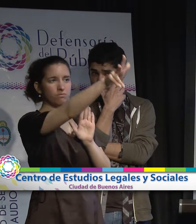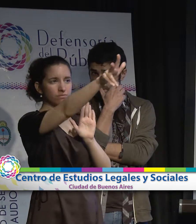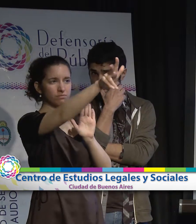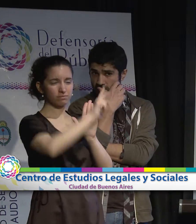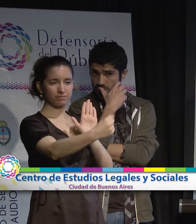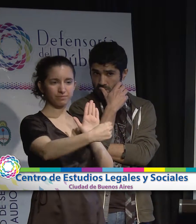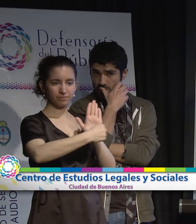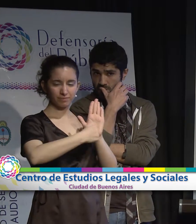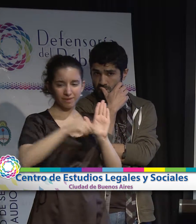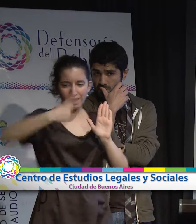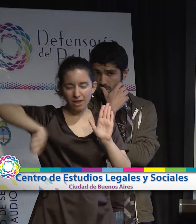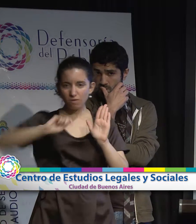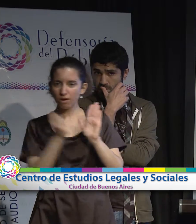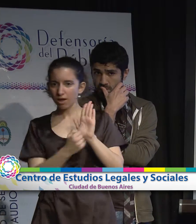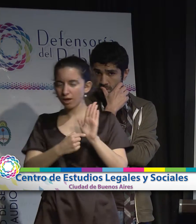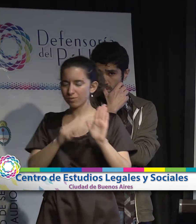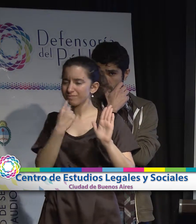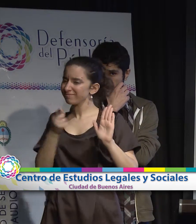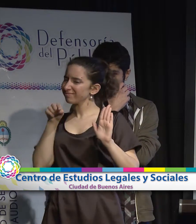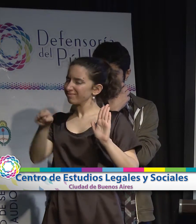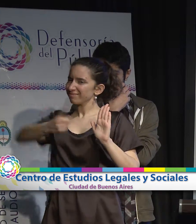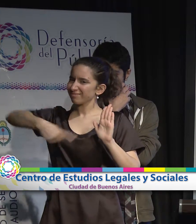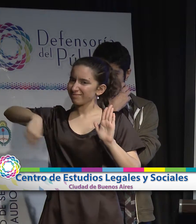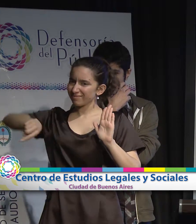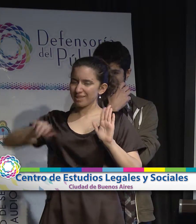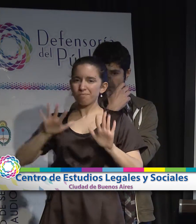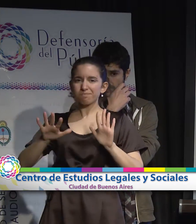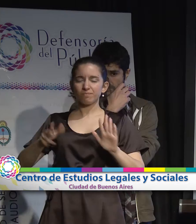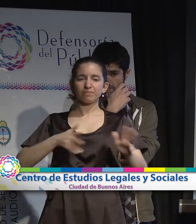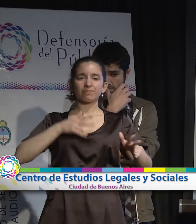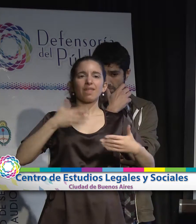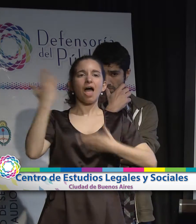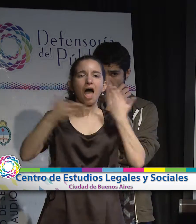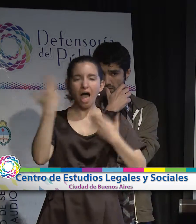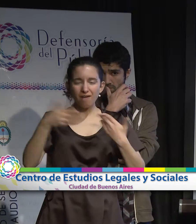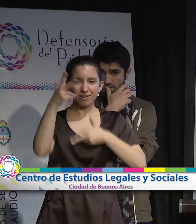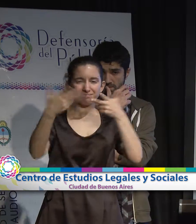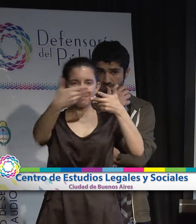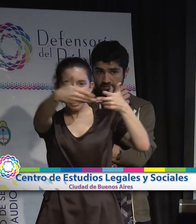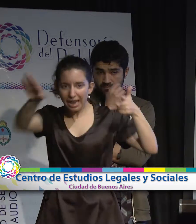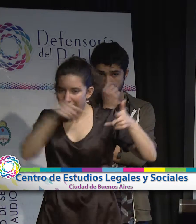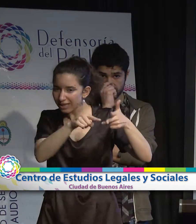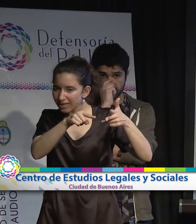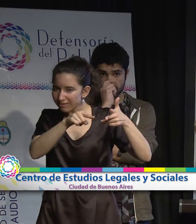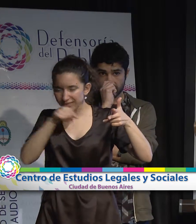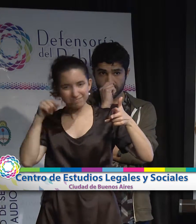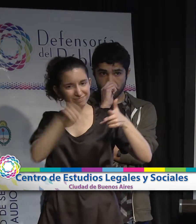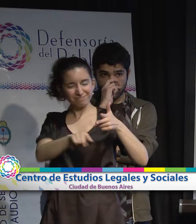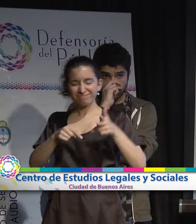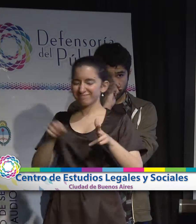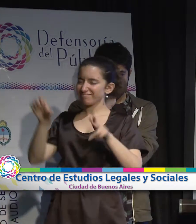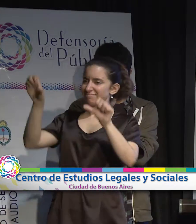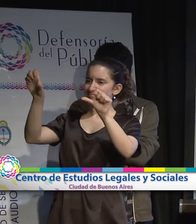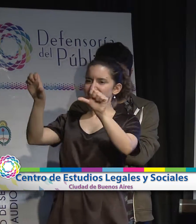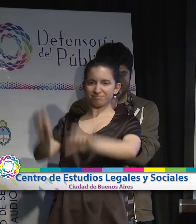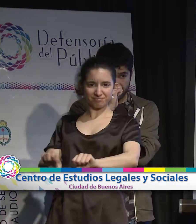plantean una implicancia negativa sobre la libertad de expresión, ¿no? Y allí los derechos de las audiencias me parece